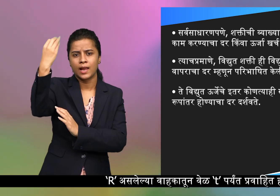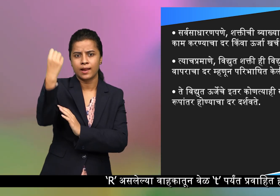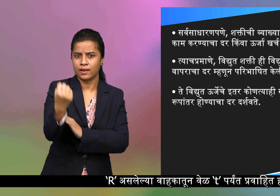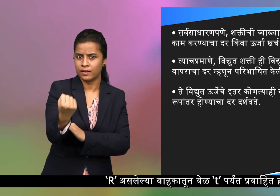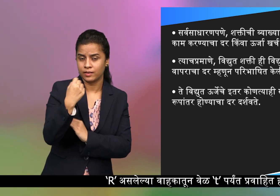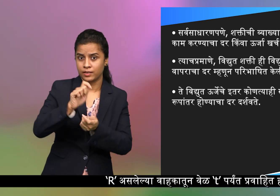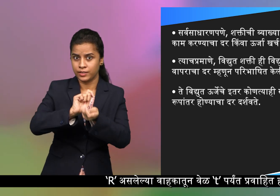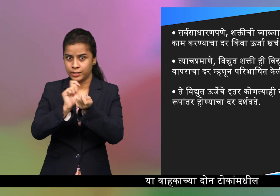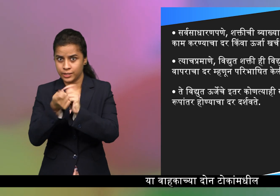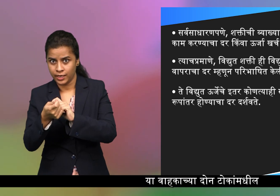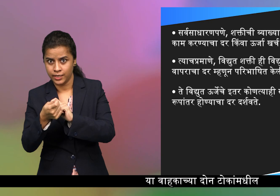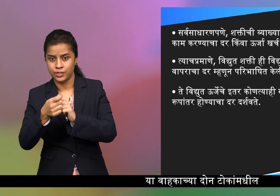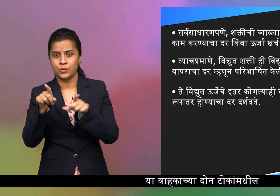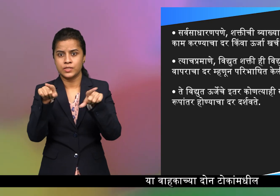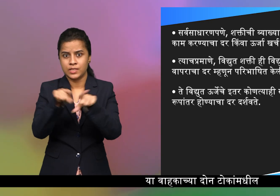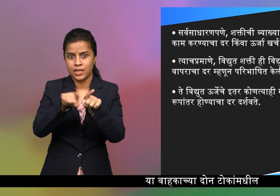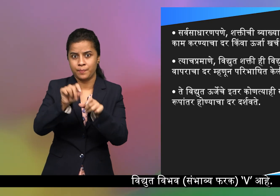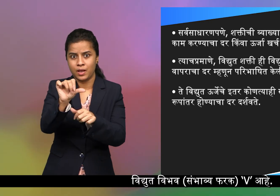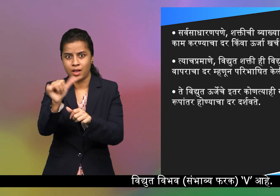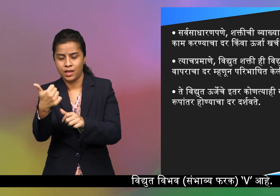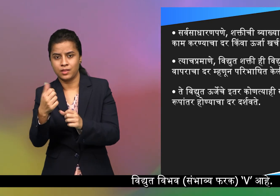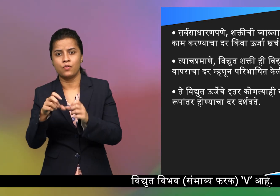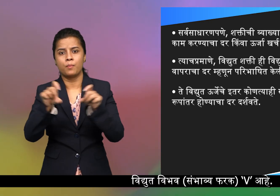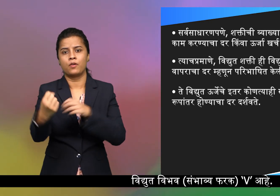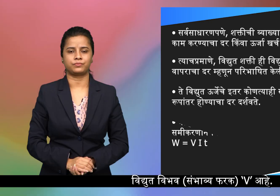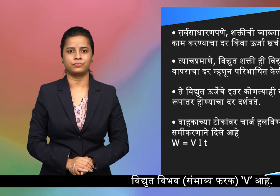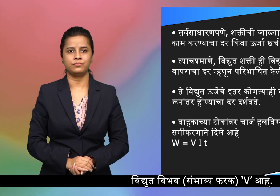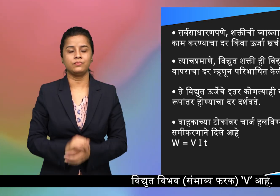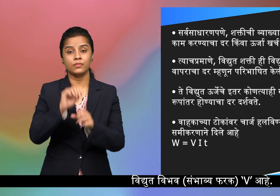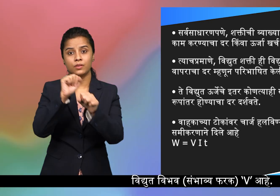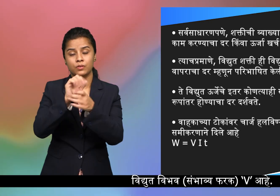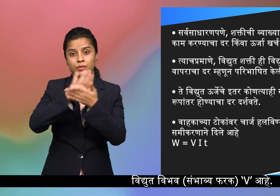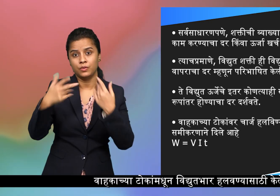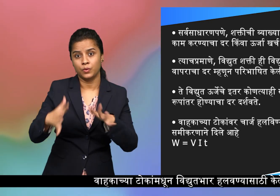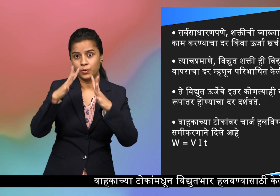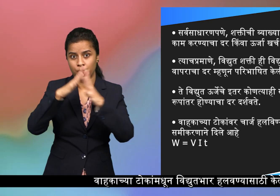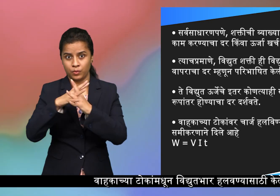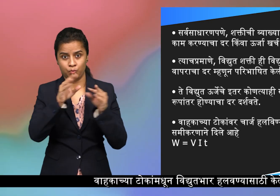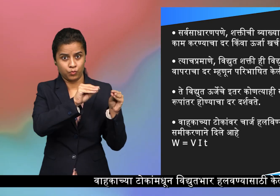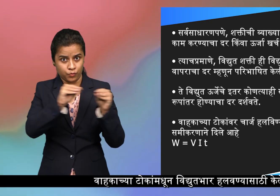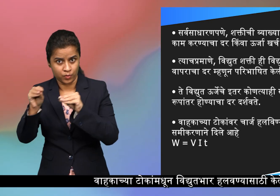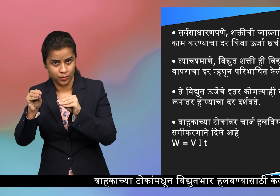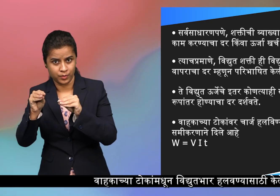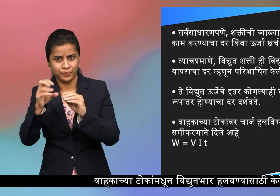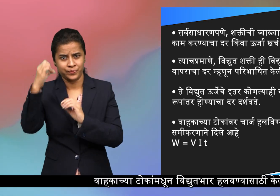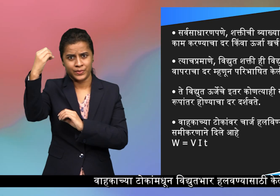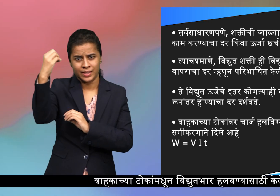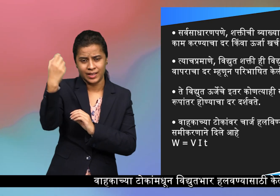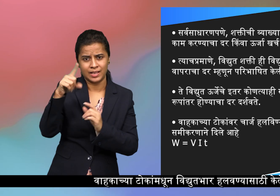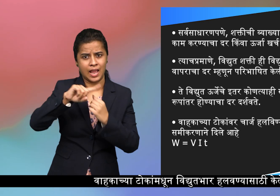प्रवाहित होतो. या वाहकाच्या दोन टोकांमधील विद्युत विभव पोटेन्शियल डिफरन्स V आहे. वाहकाच्या टोकांमधून विद्युत भार हलवण्यासाठी